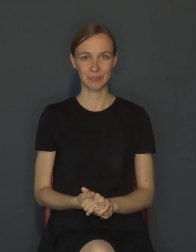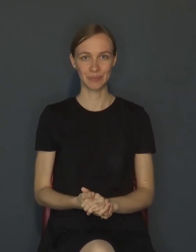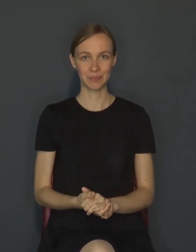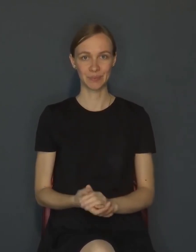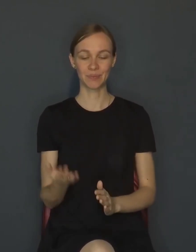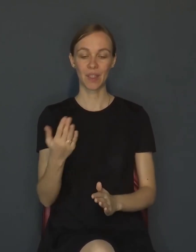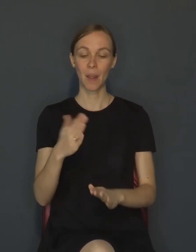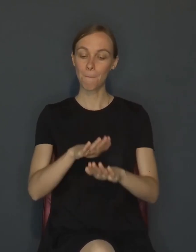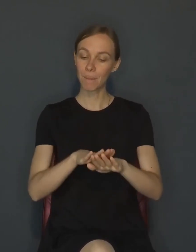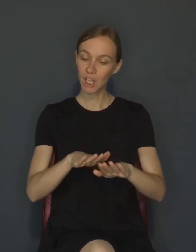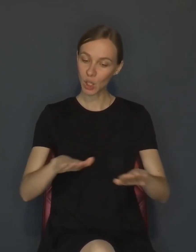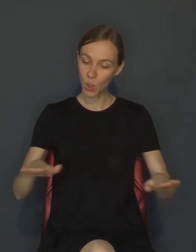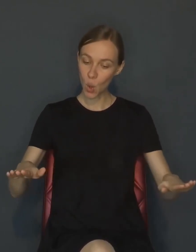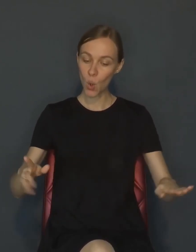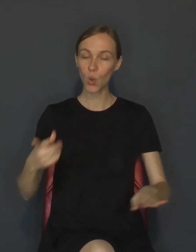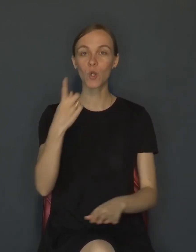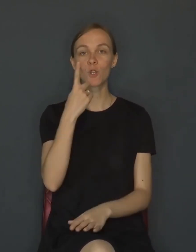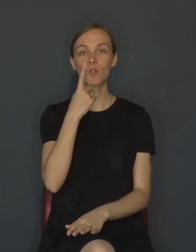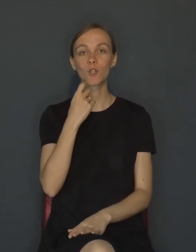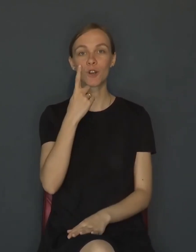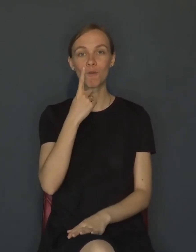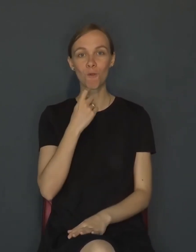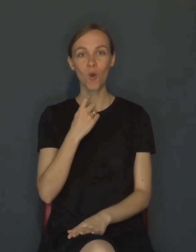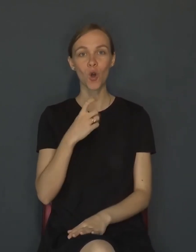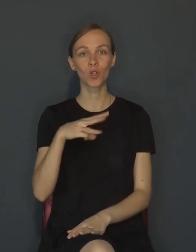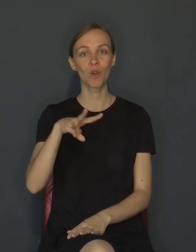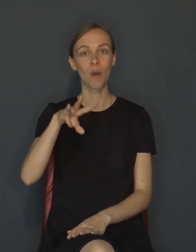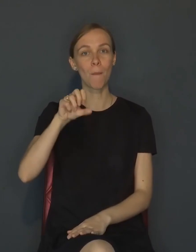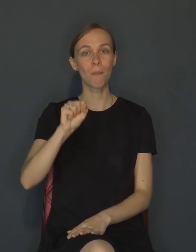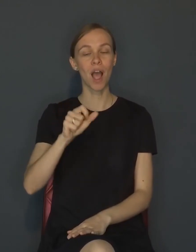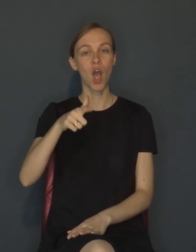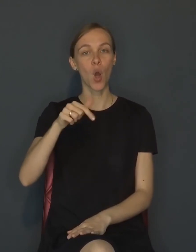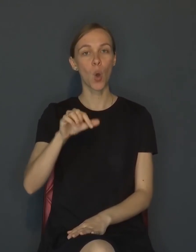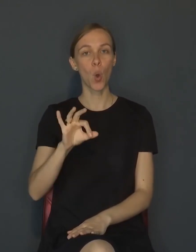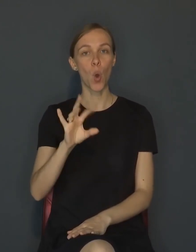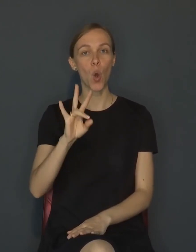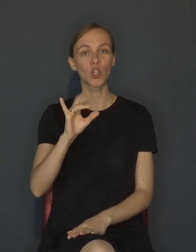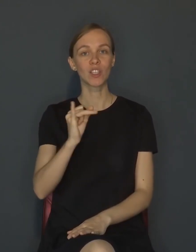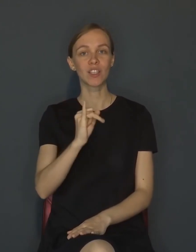Підлогою із червоного магонієвого дерева,